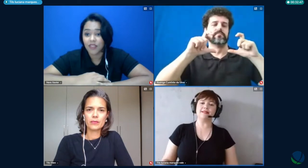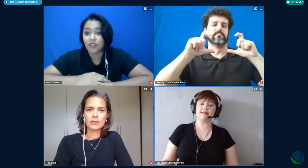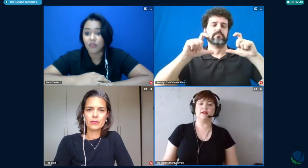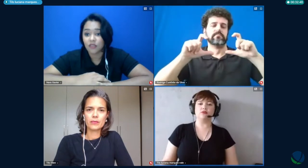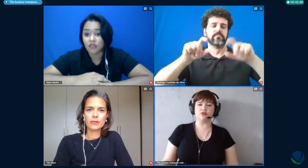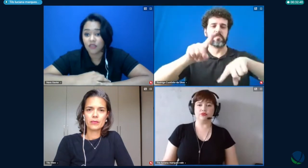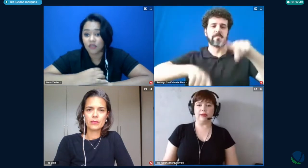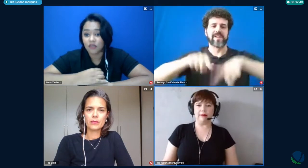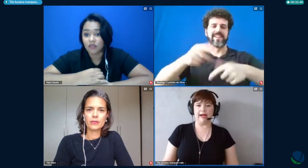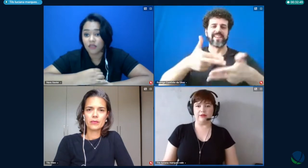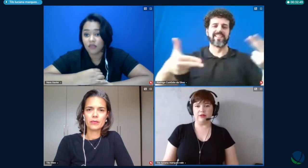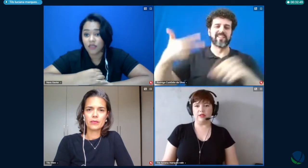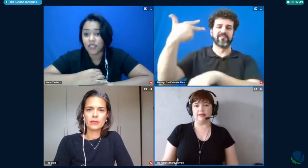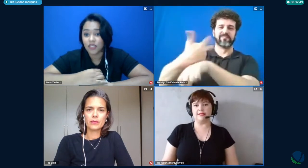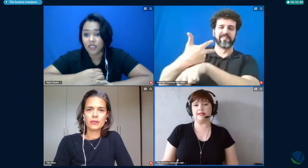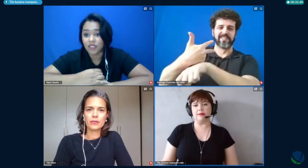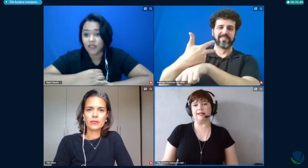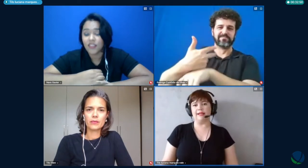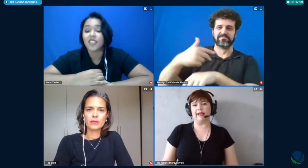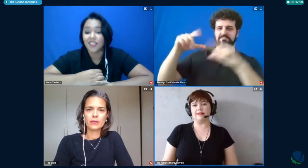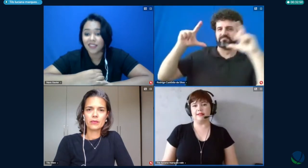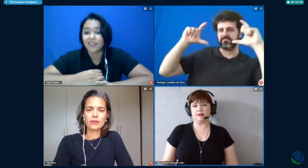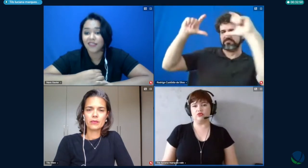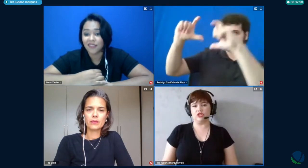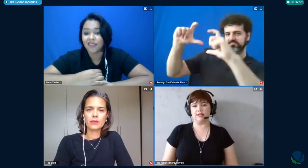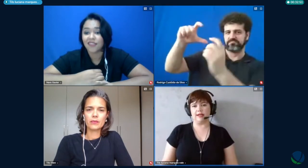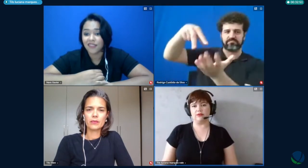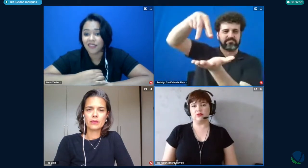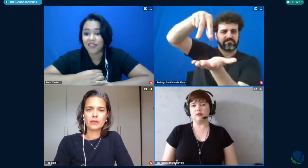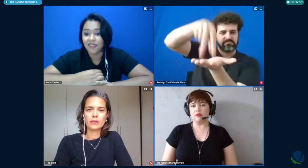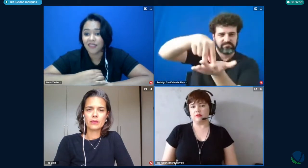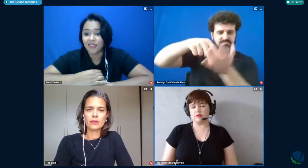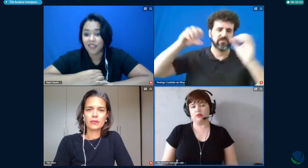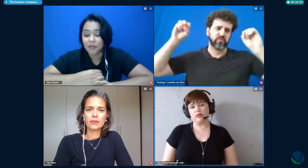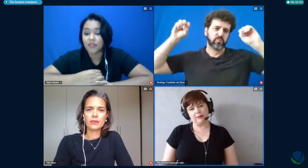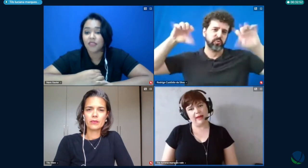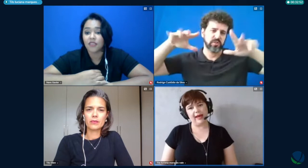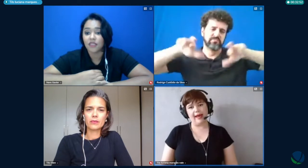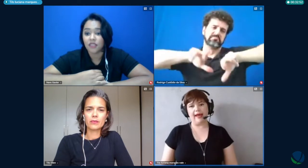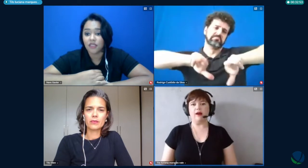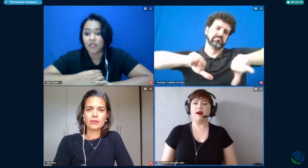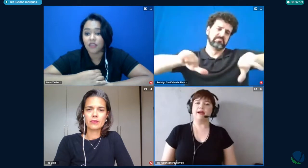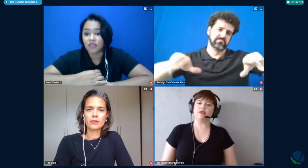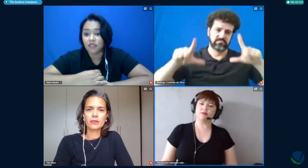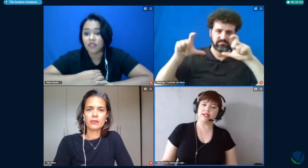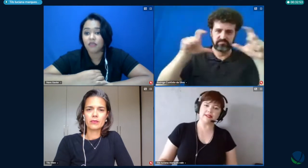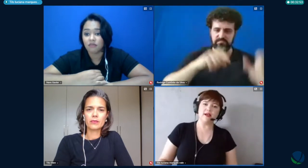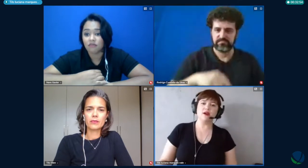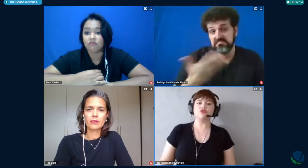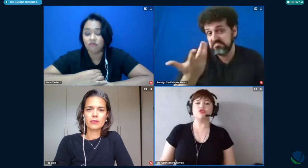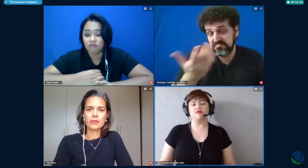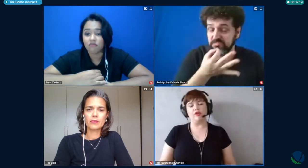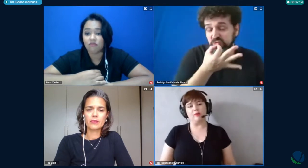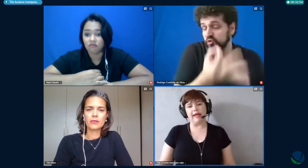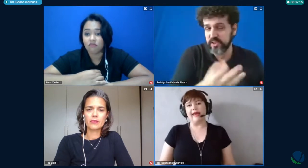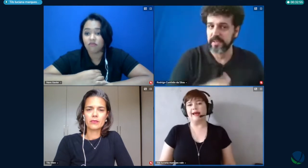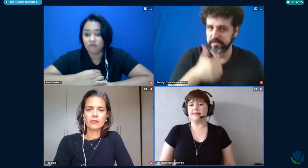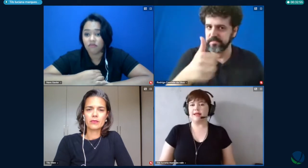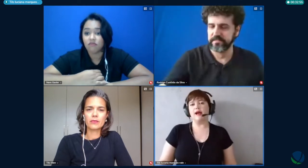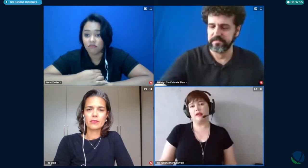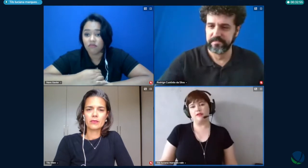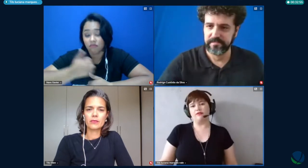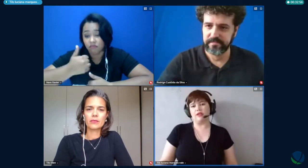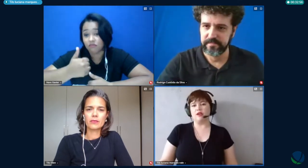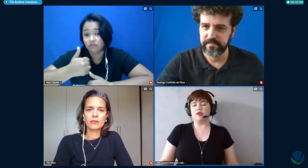para acrescer no seu trabalho desses materiais que são utilizados. o tripé, a iluminação, de que forma é